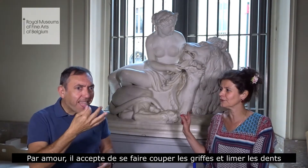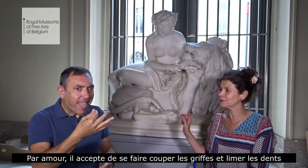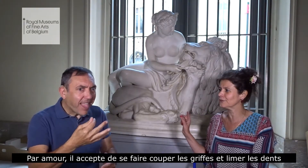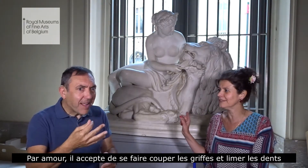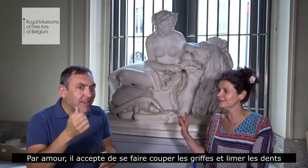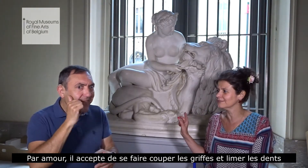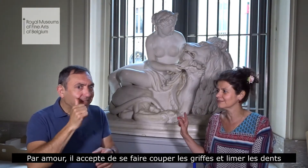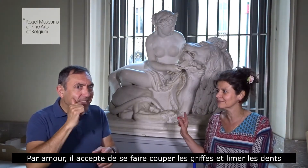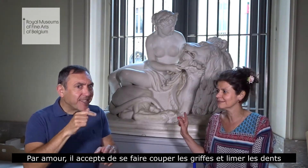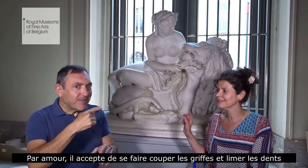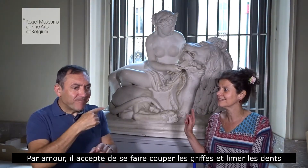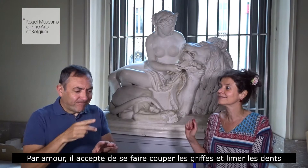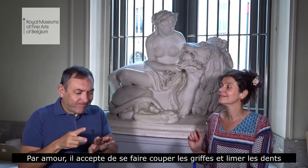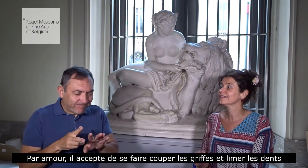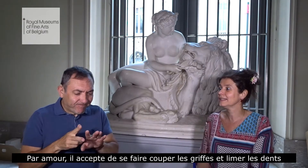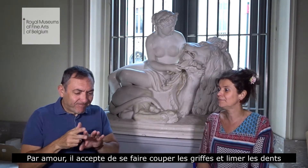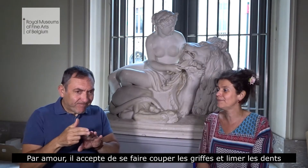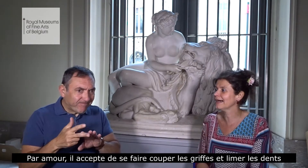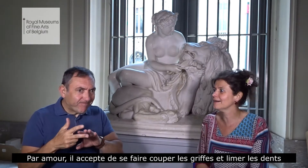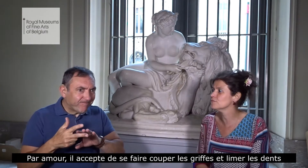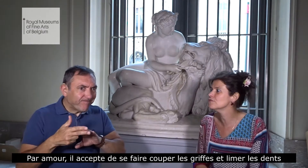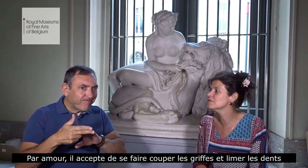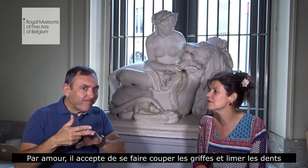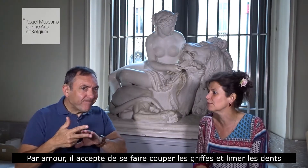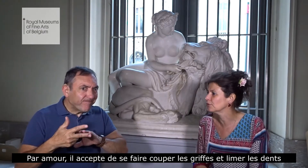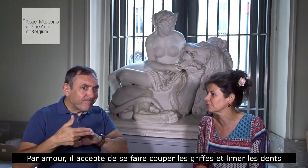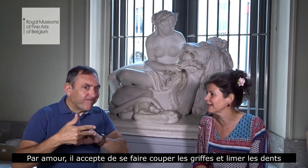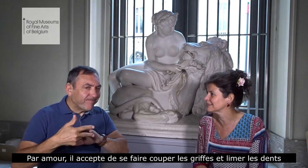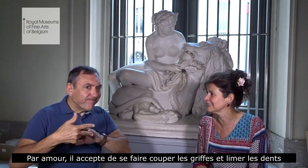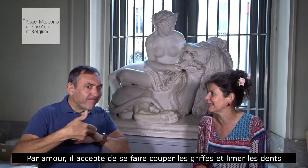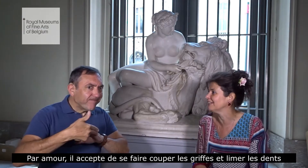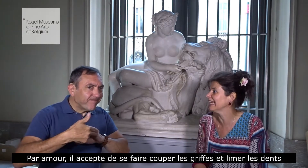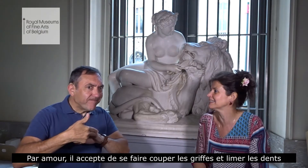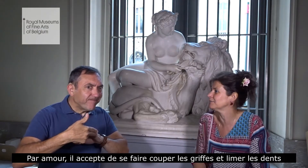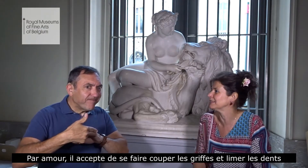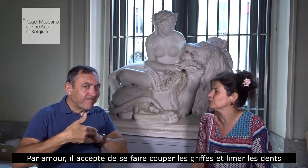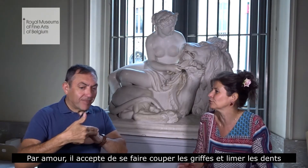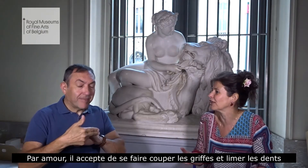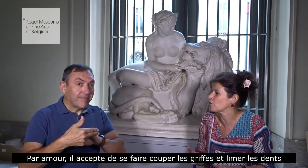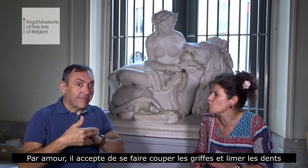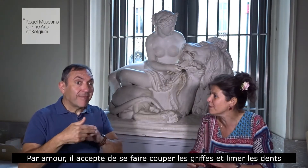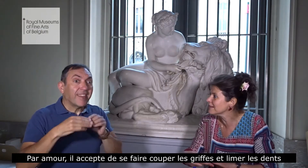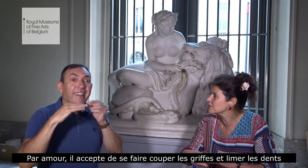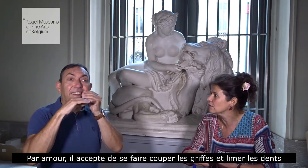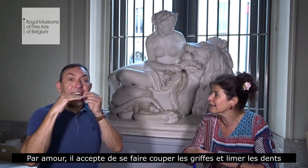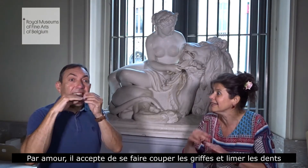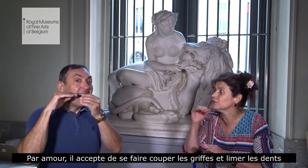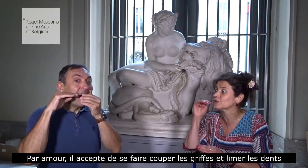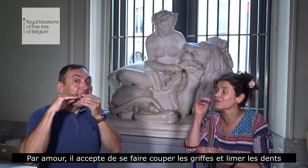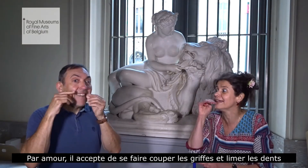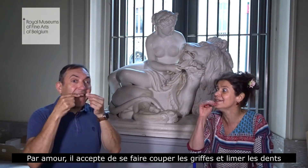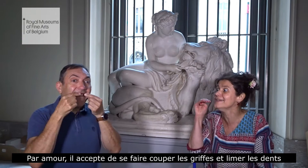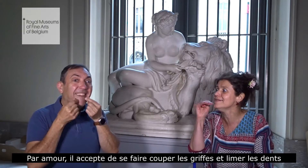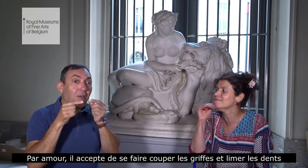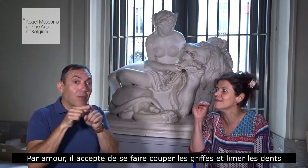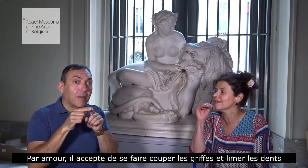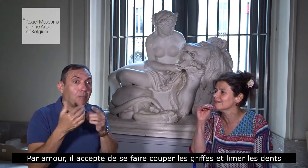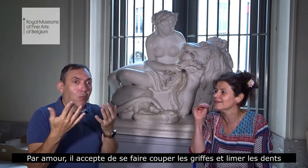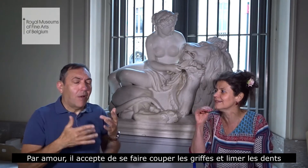ce lion, qui par amour pour une princesse avait accepté de se faire couper les ongles et de se faire limer les